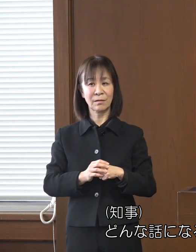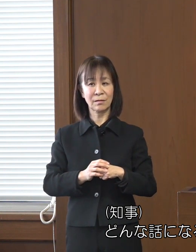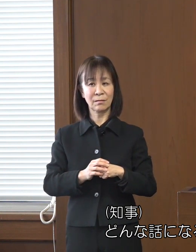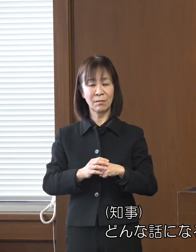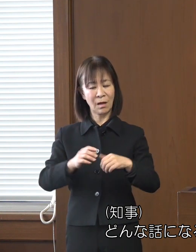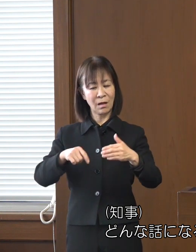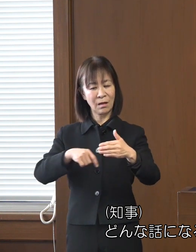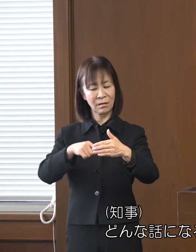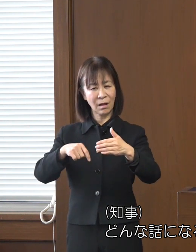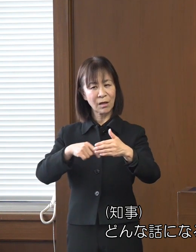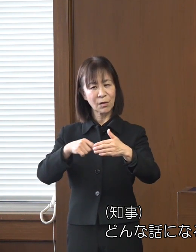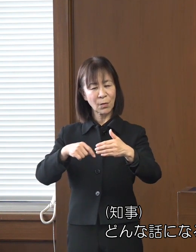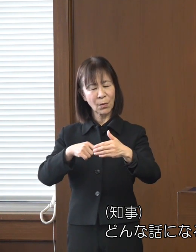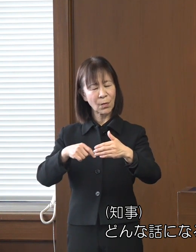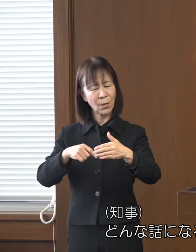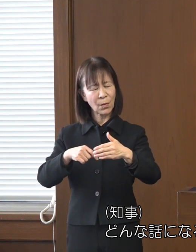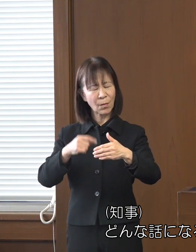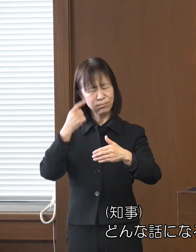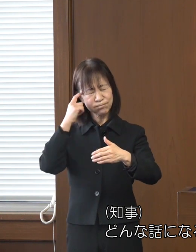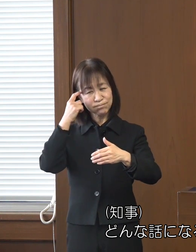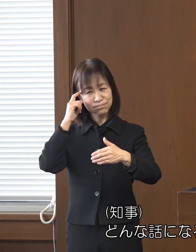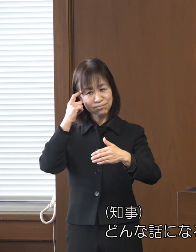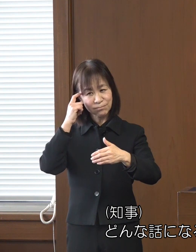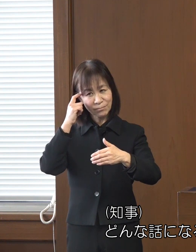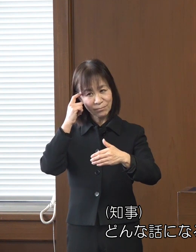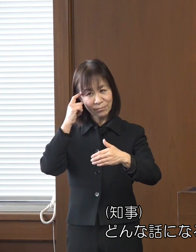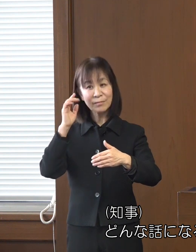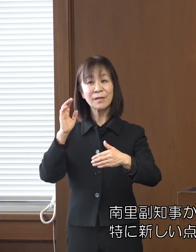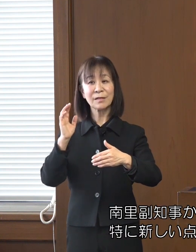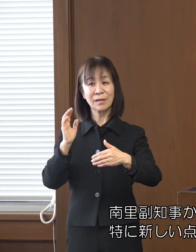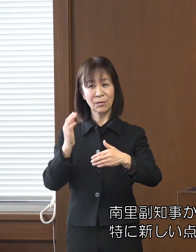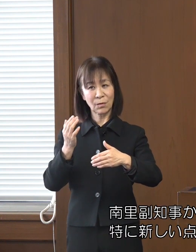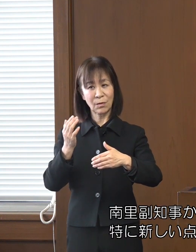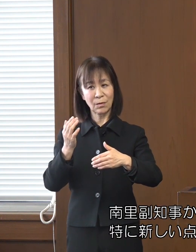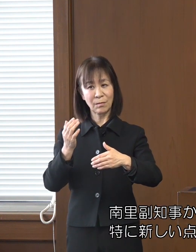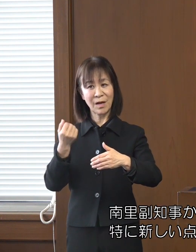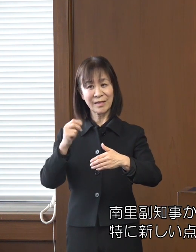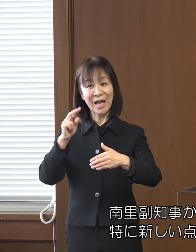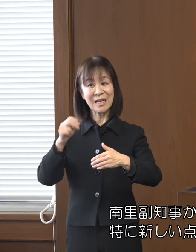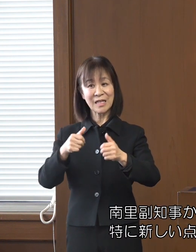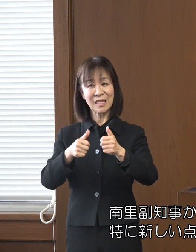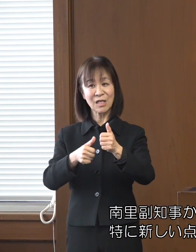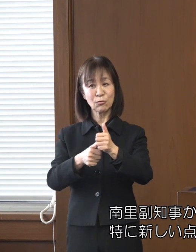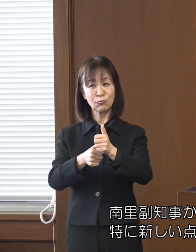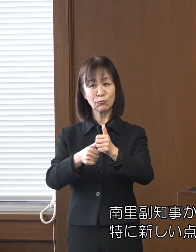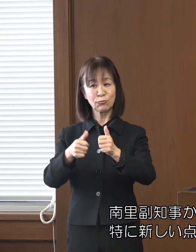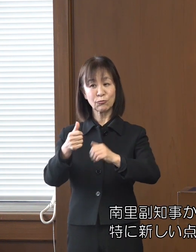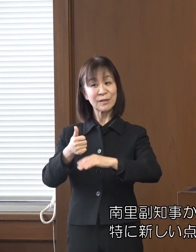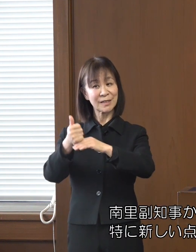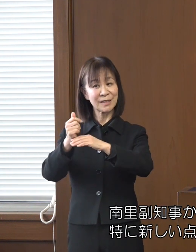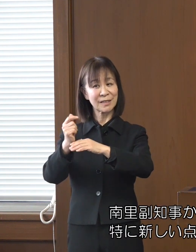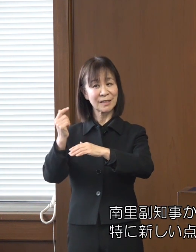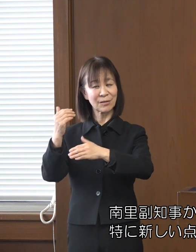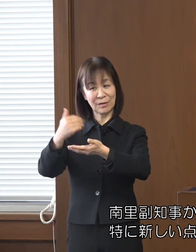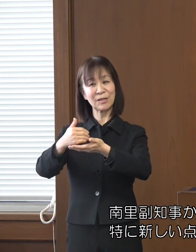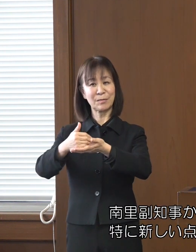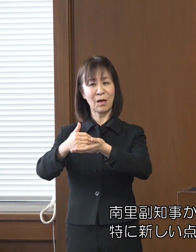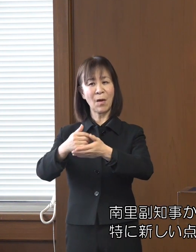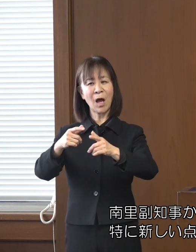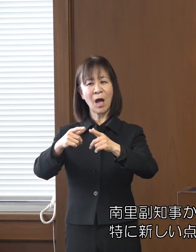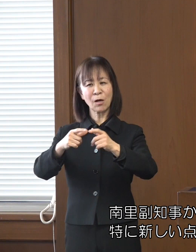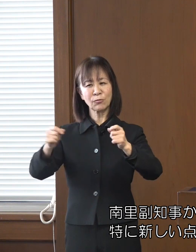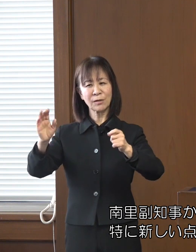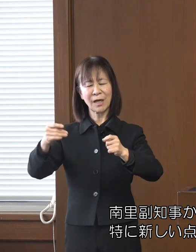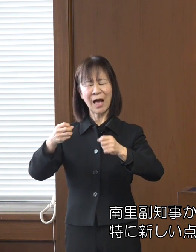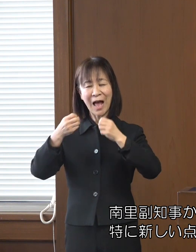どんな話になるのかなと思っていましたが、まあ、南里副知事から聞いた話だと 国から特に新しい